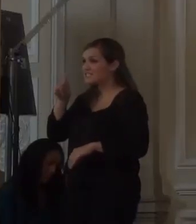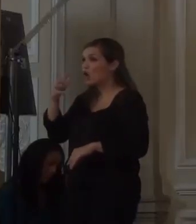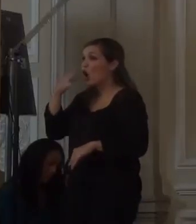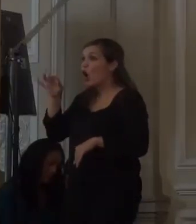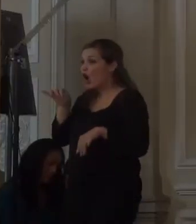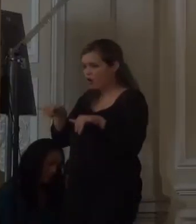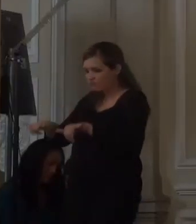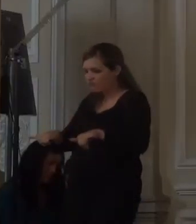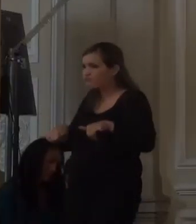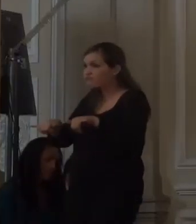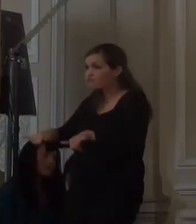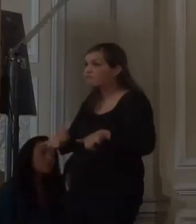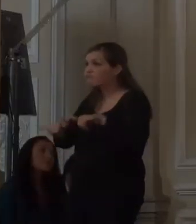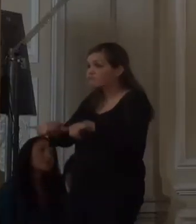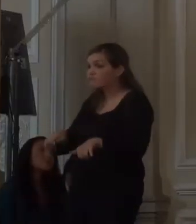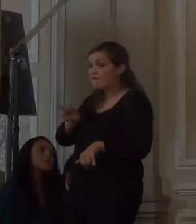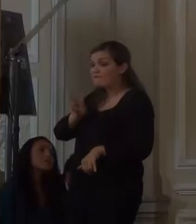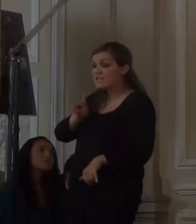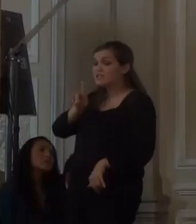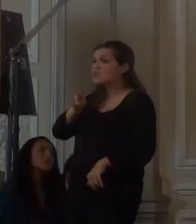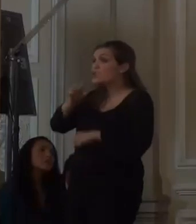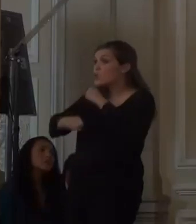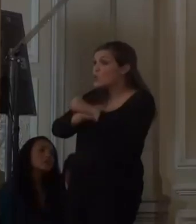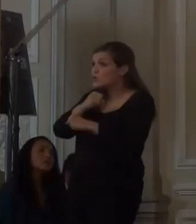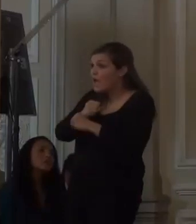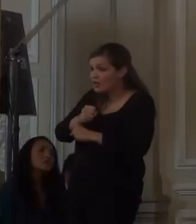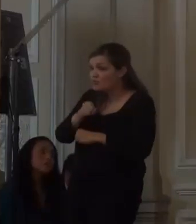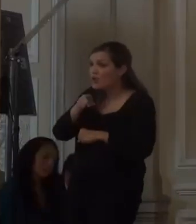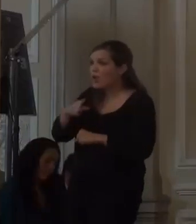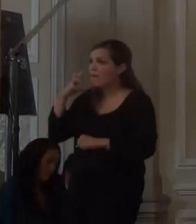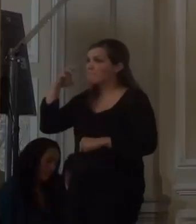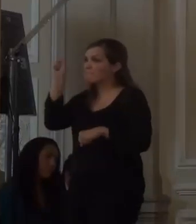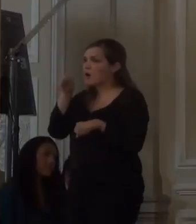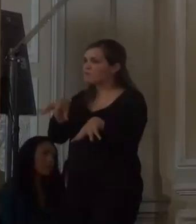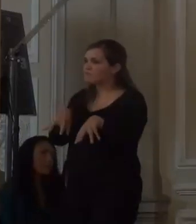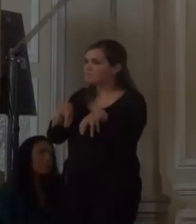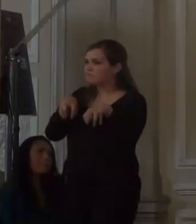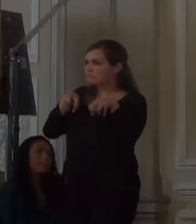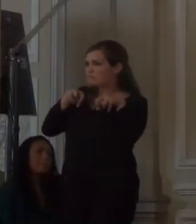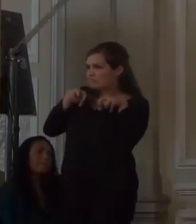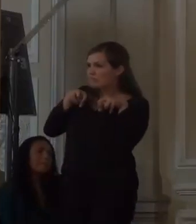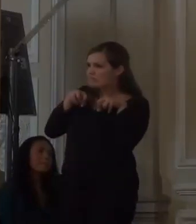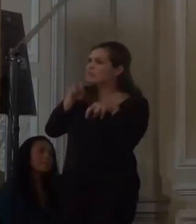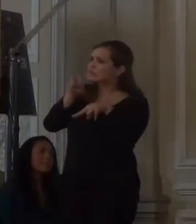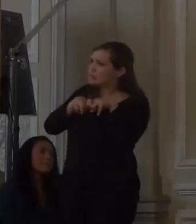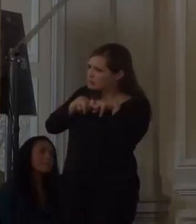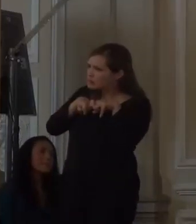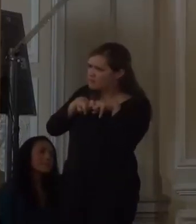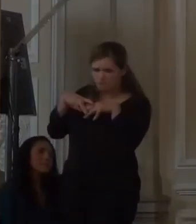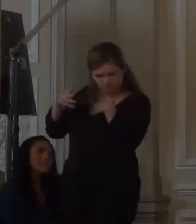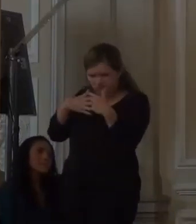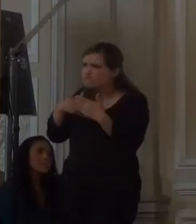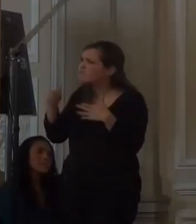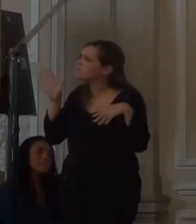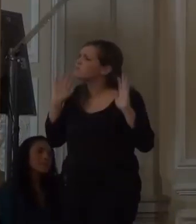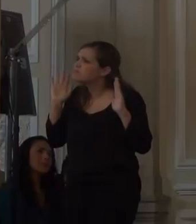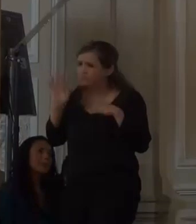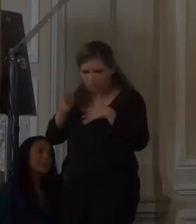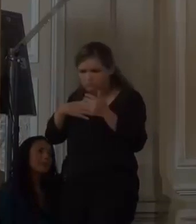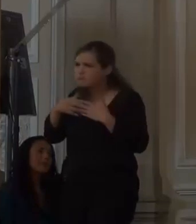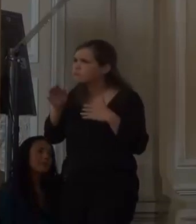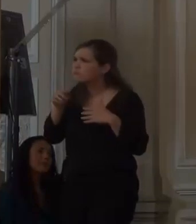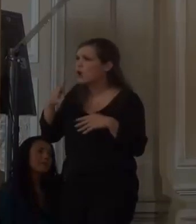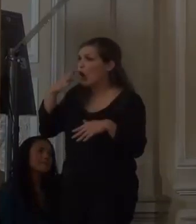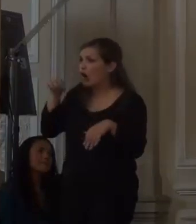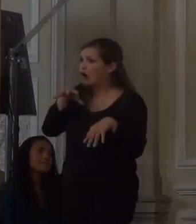fue diagnosticado a los 21 años con esclerosis lateral amiotrófica y que a pesar de